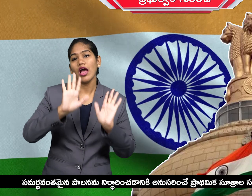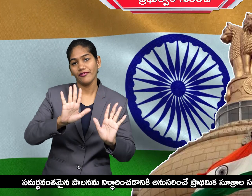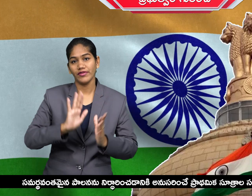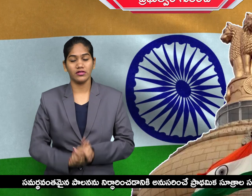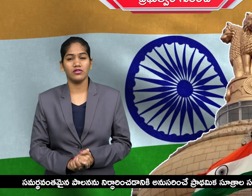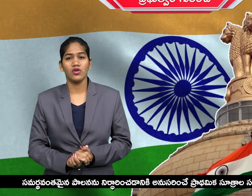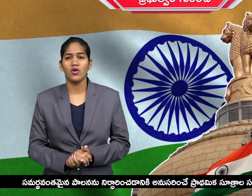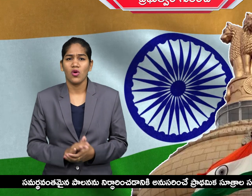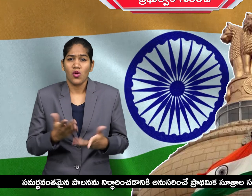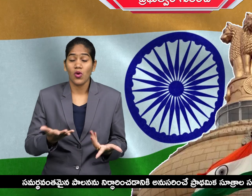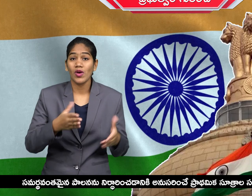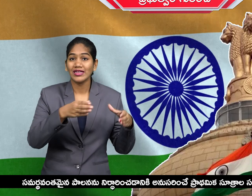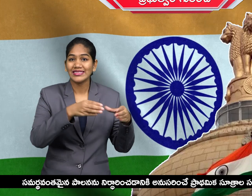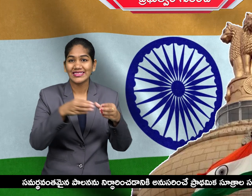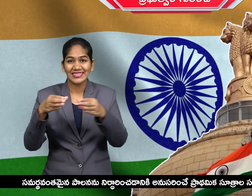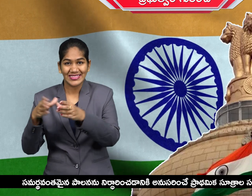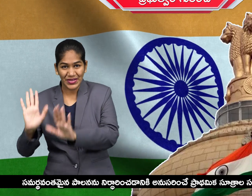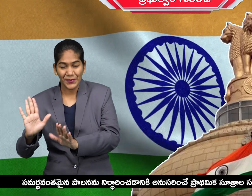ఉంటుంది.